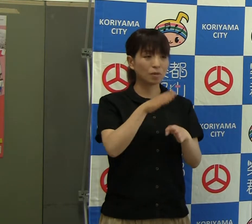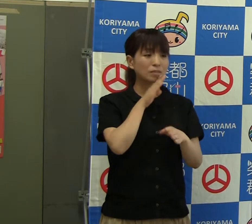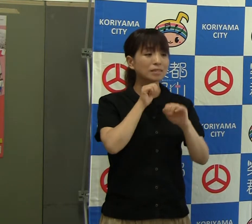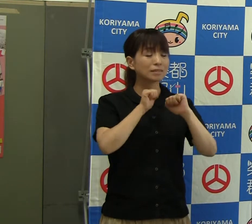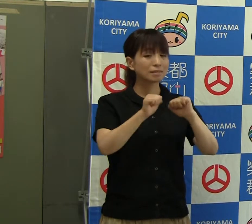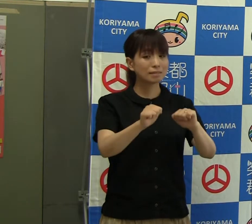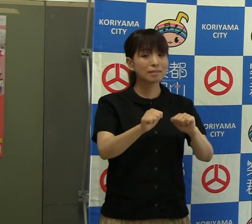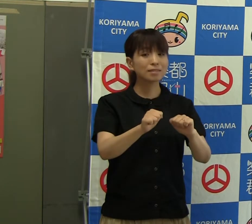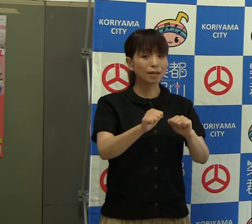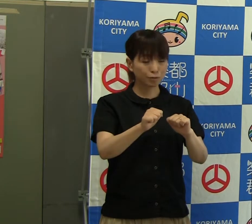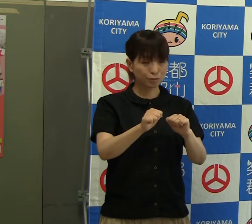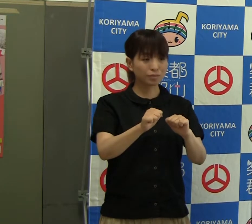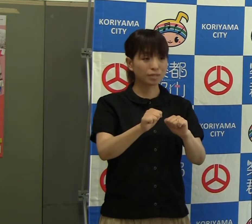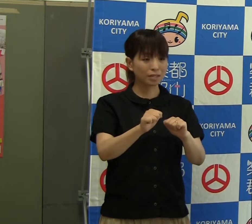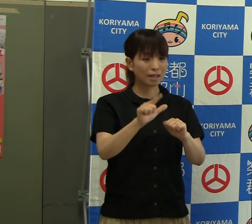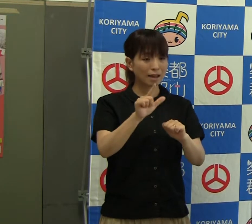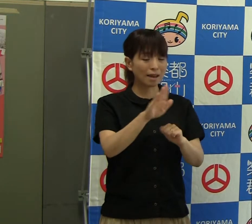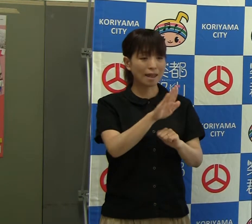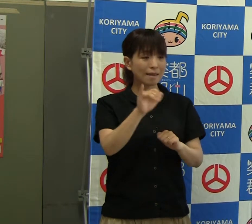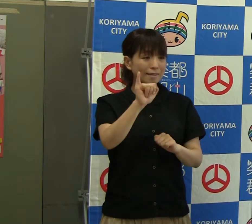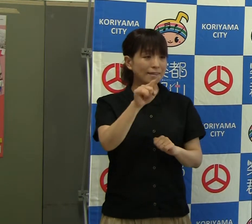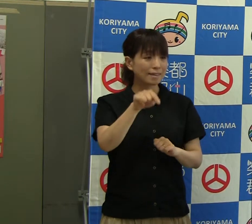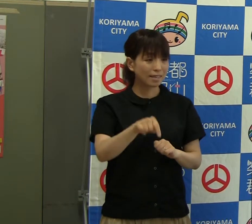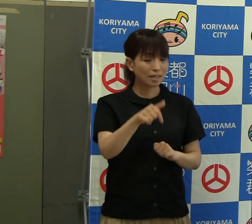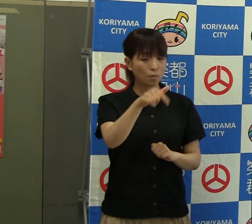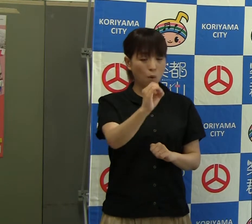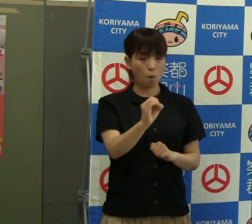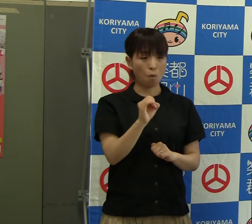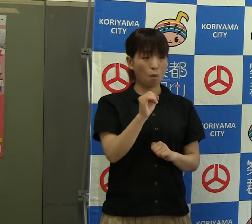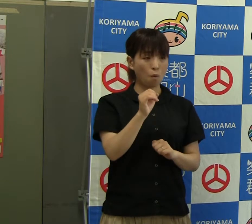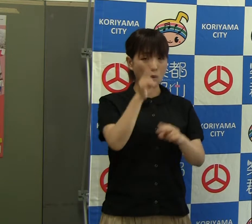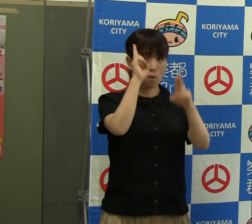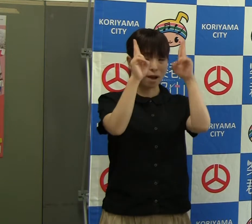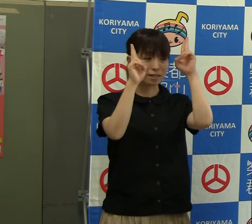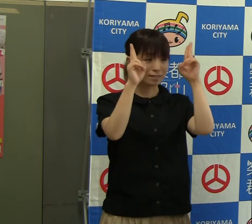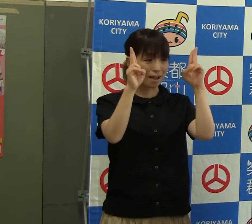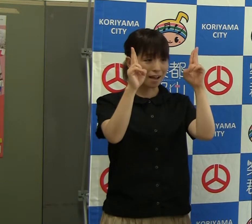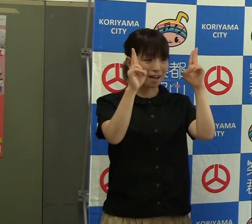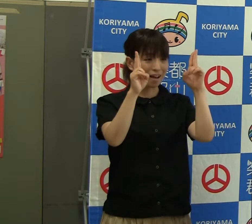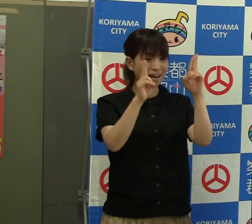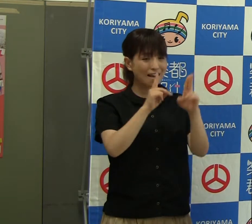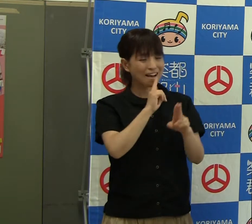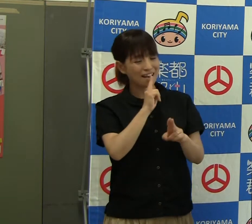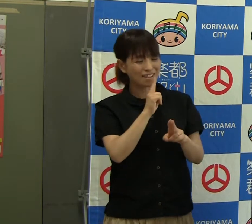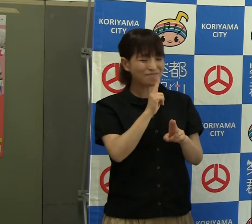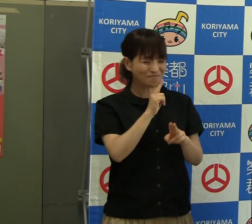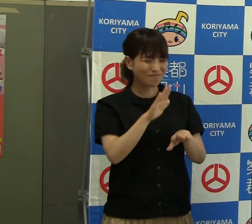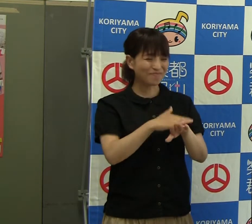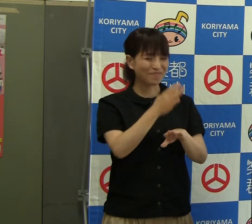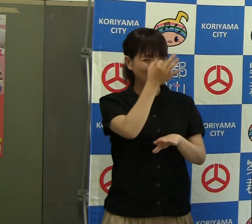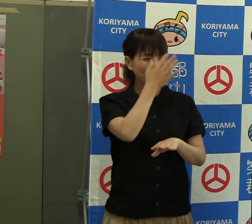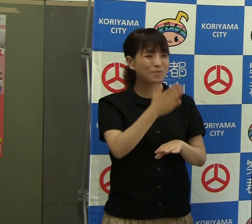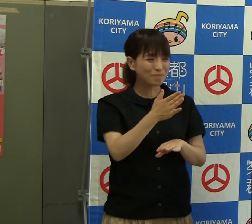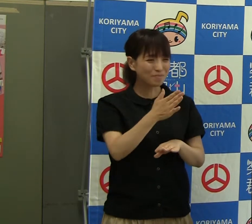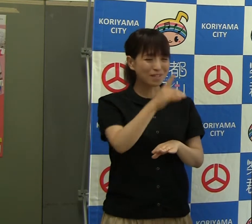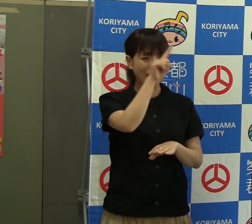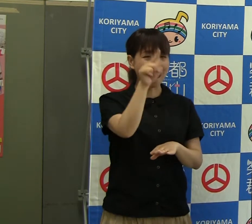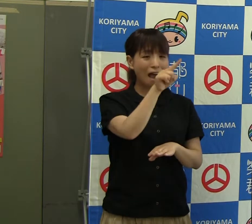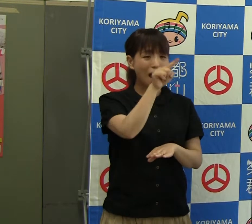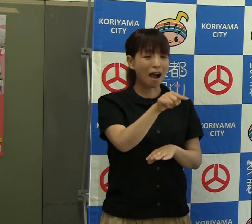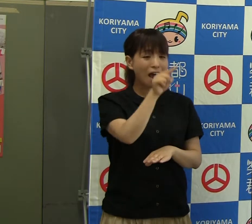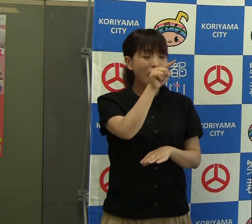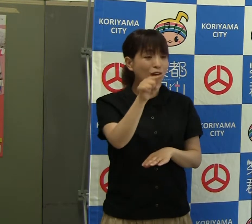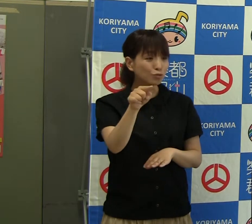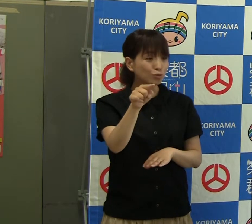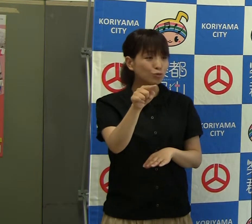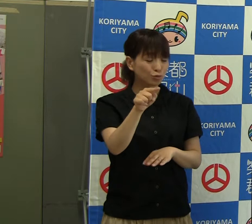しておられます Ready4 ですね、発音悪くてすみません、 L の方じゃなくて R の方の、